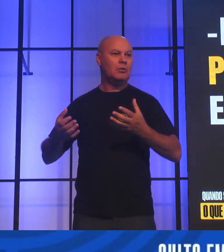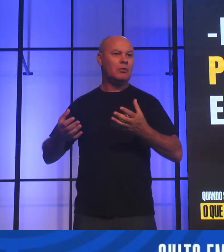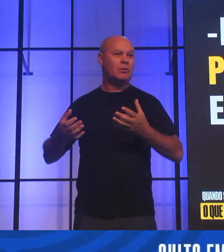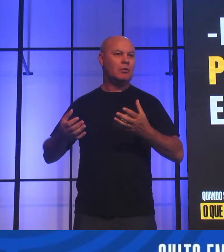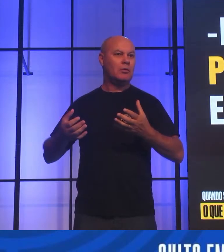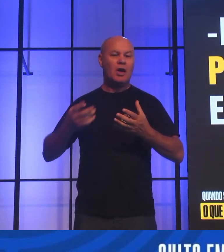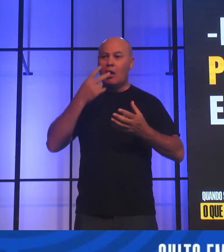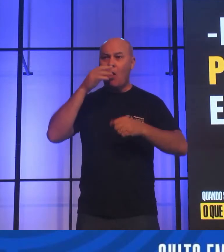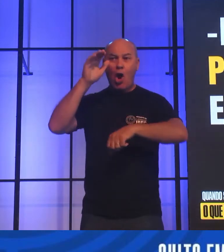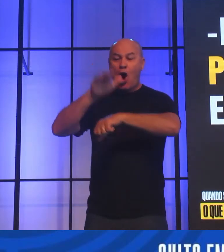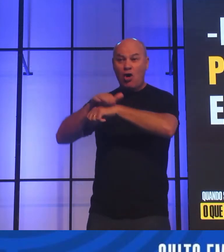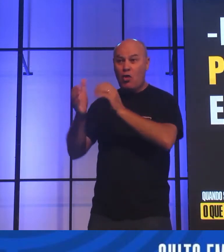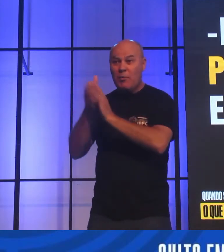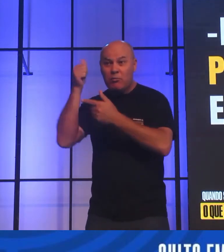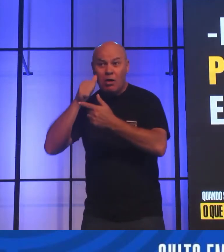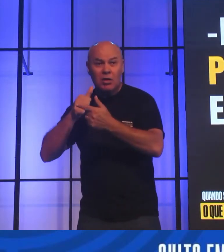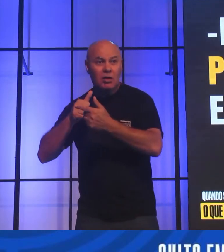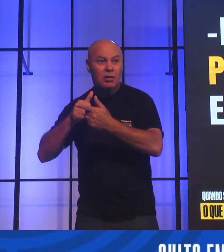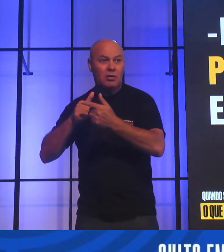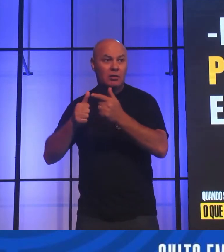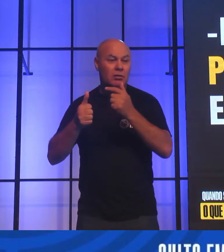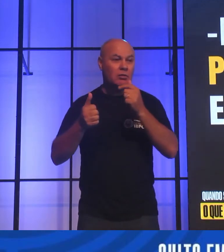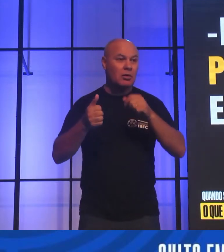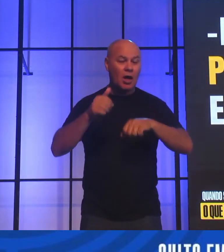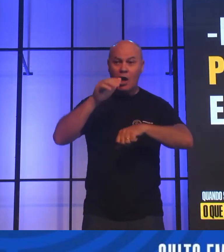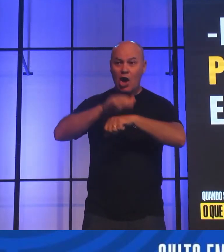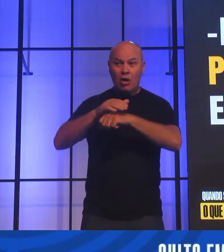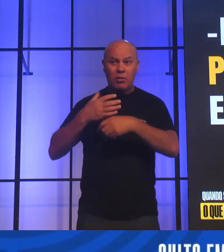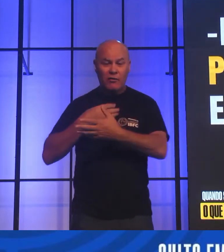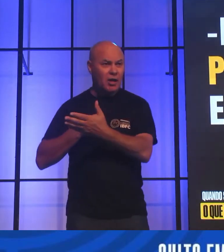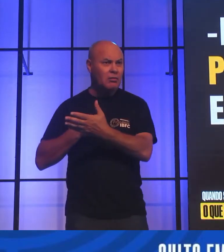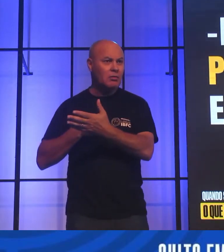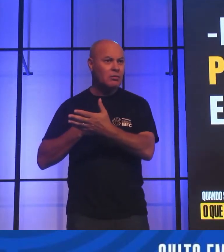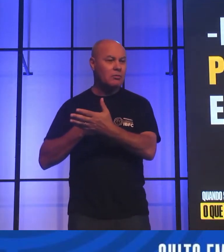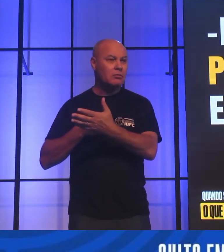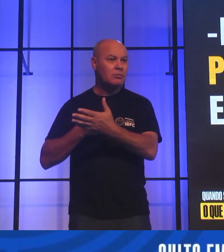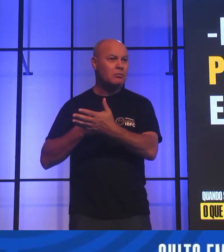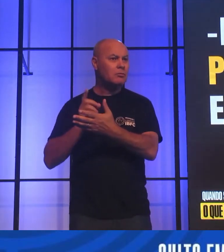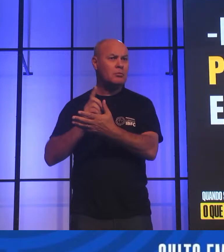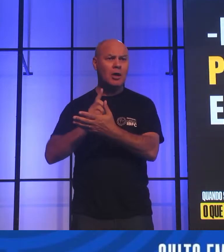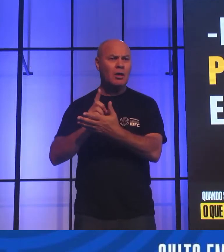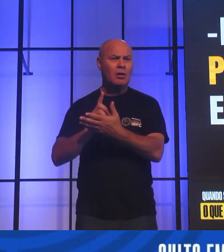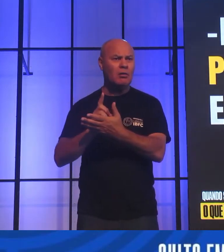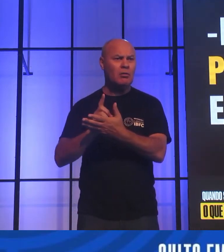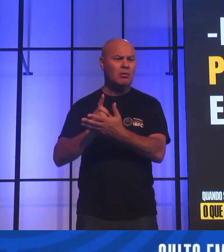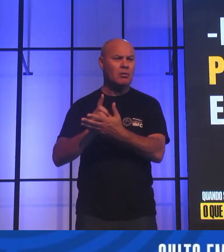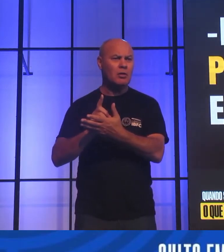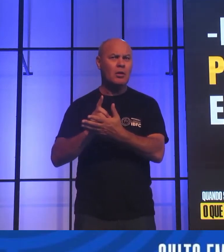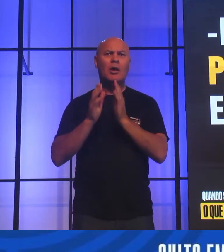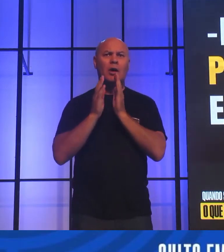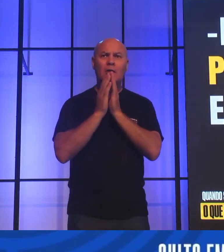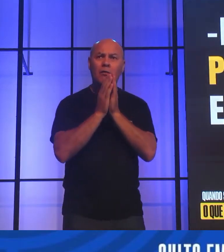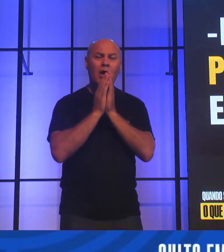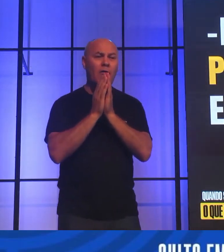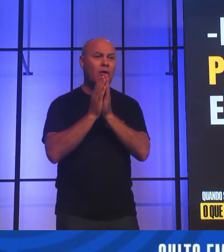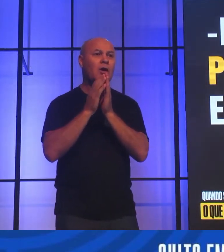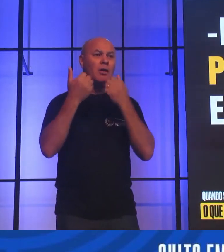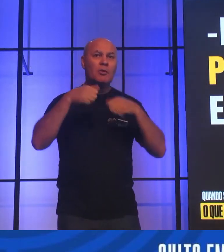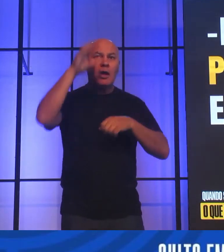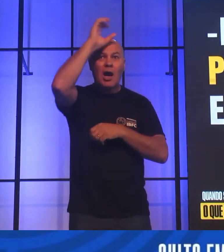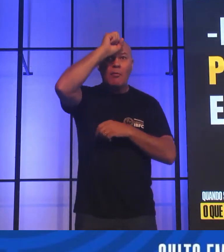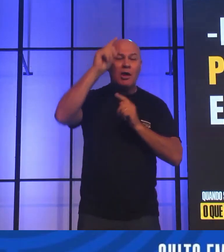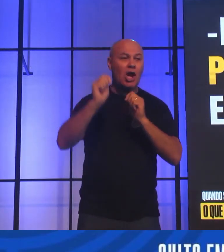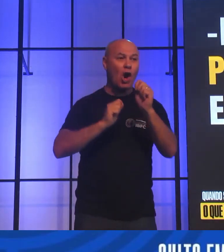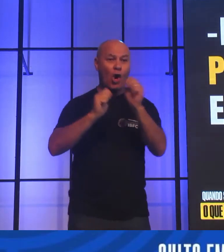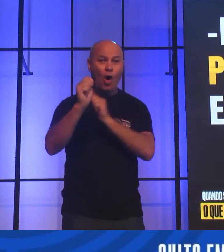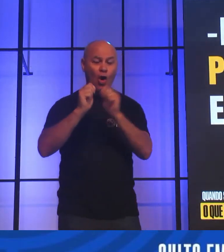Mas isso é um erro. Seja honesto com você mesmo. Sejamos honestos,